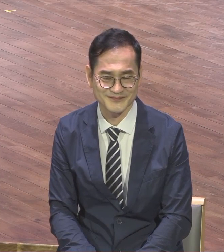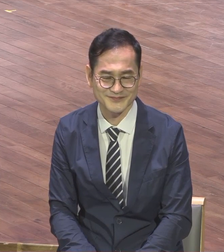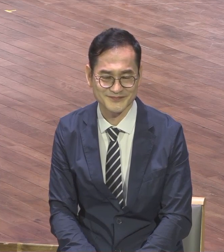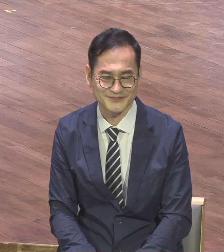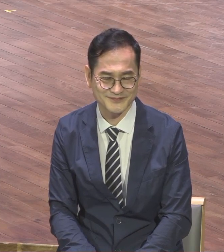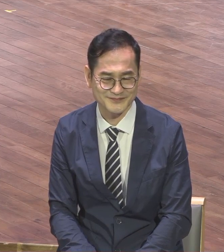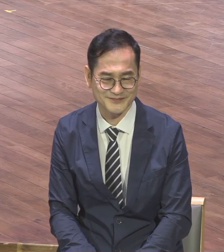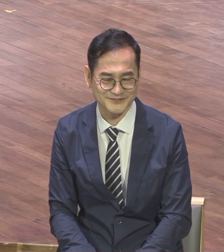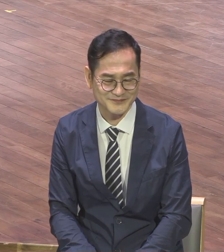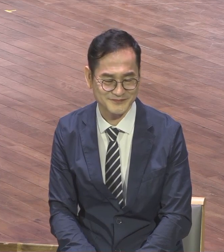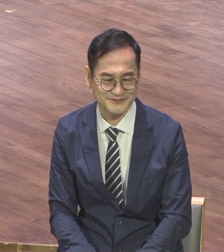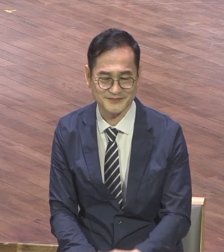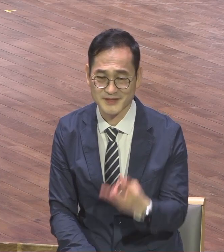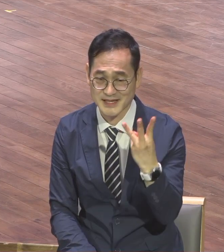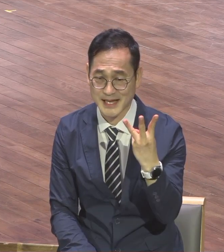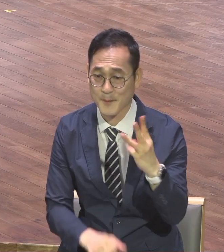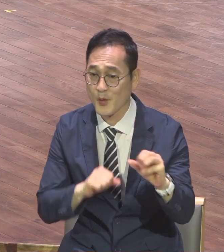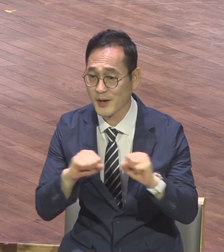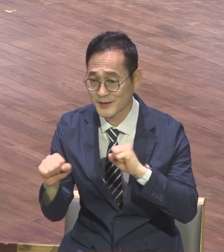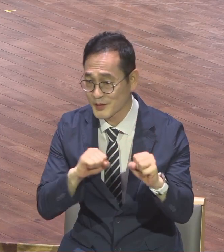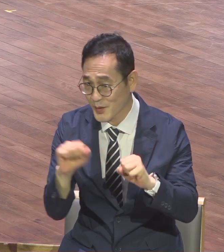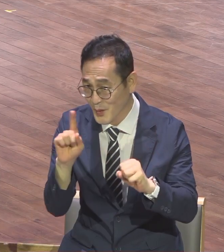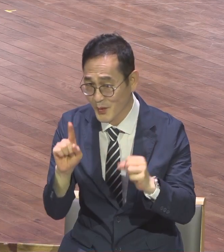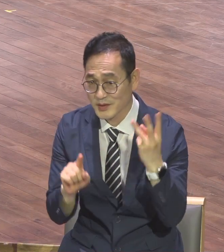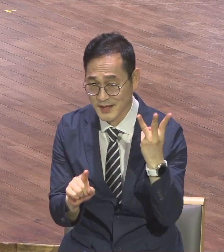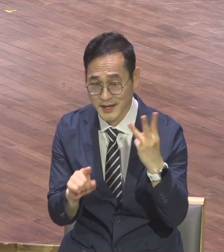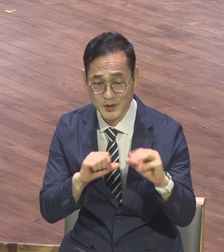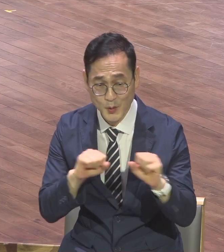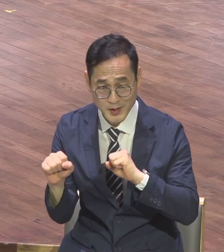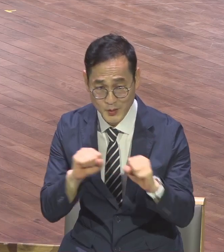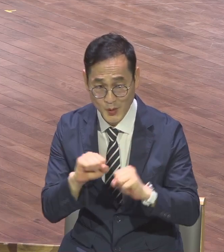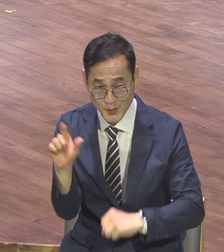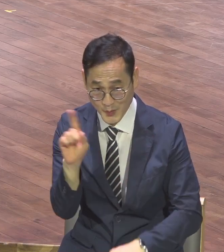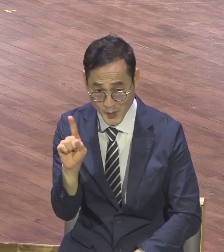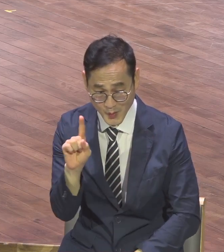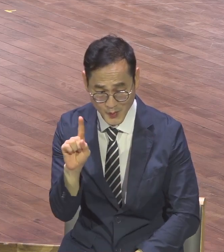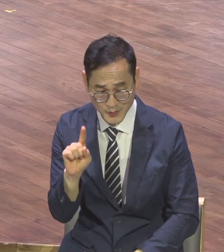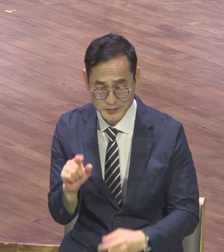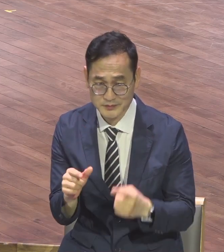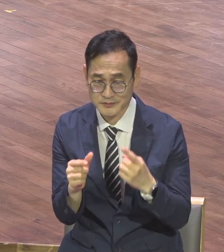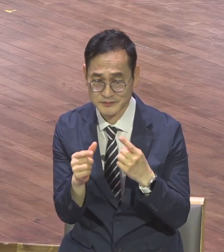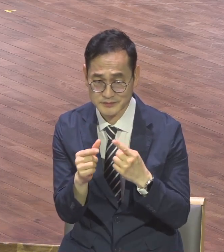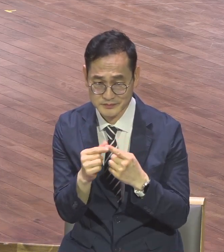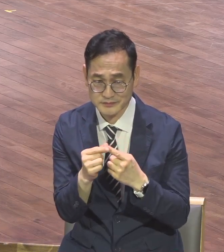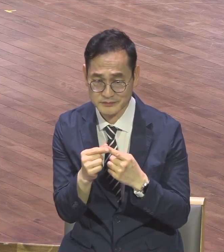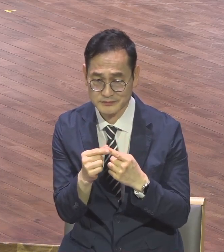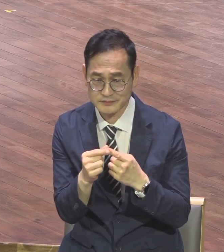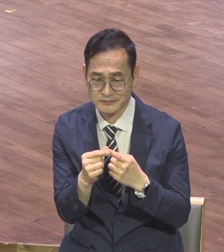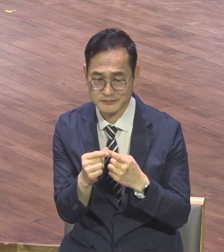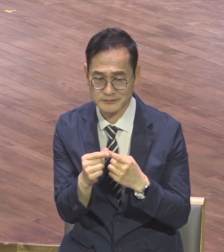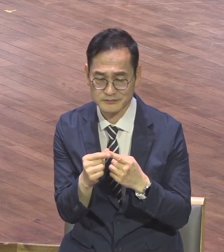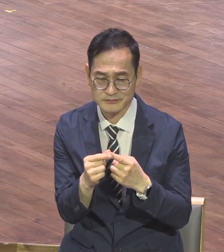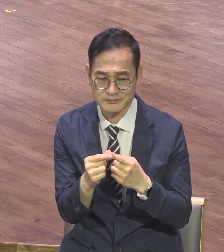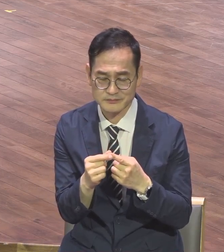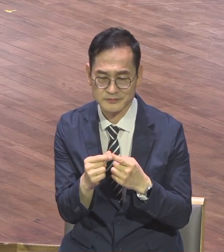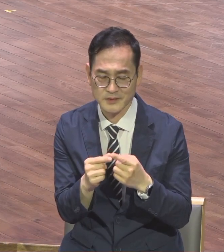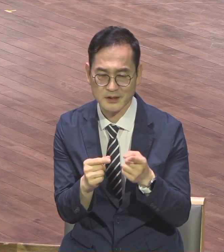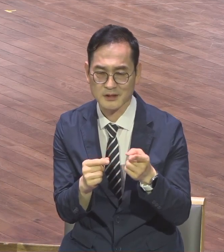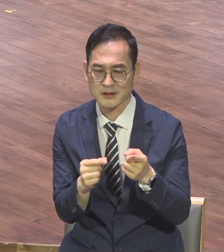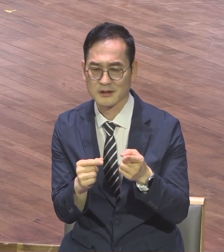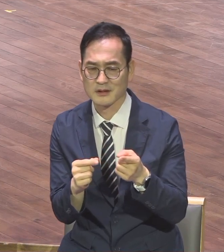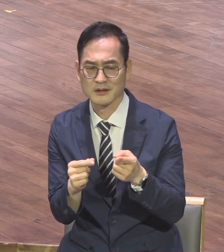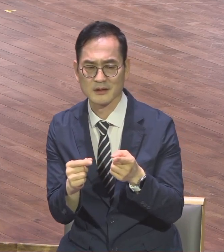삼운동을 아시는지 모르겠습니다. 삼운동이 뭐냐? 우리 교회가 스타트만 운동, 사천망대